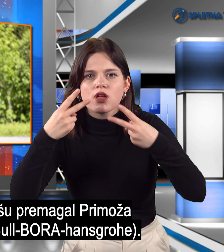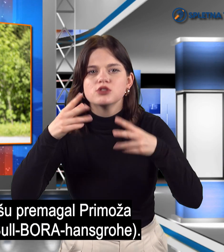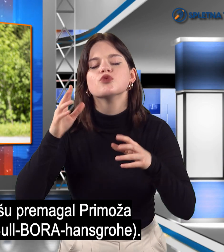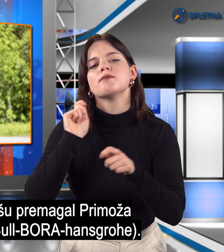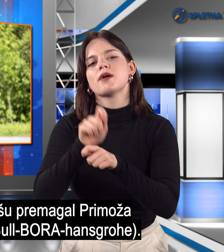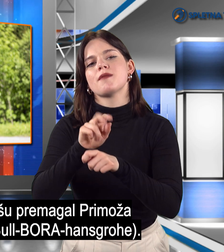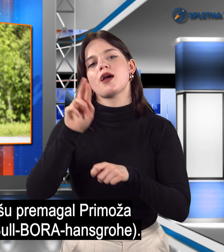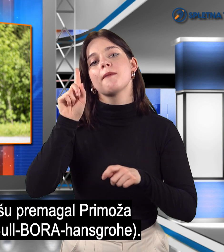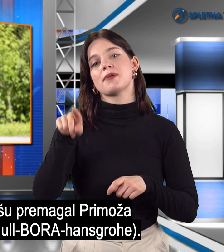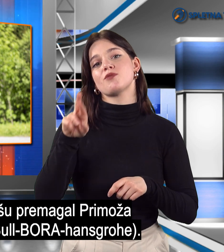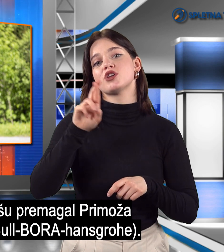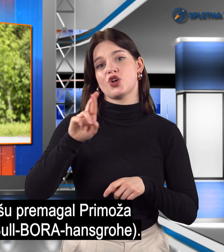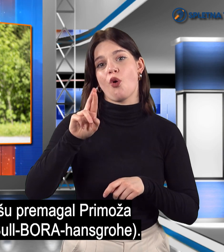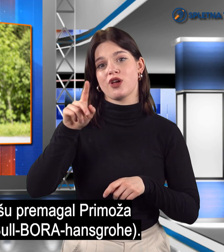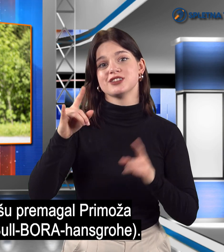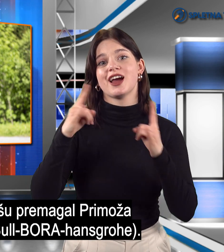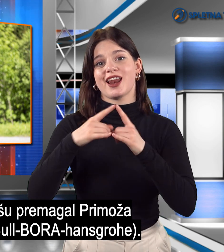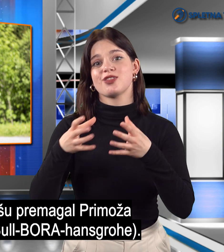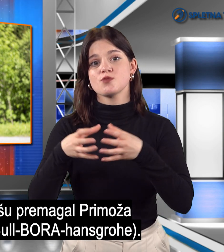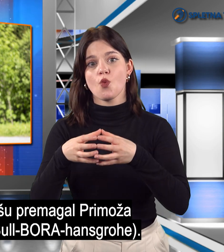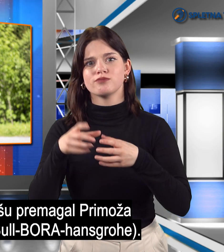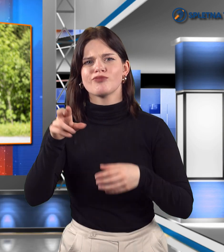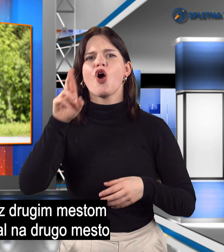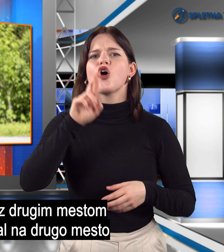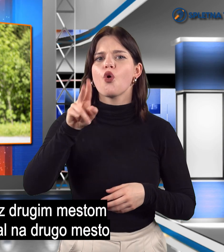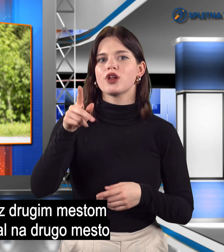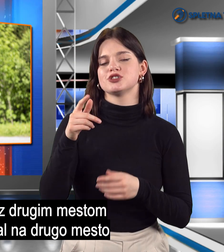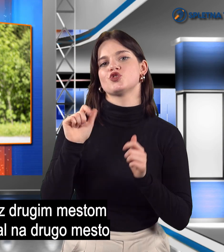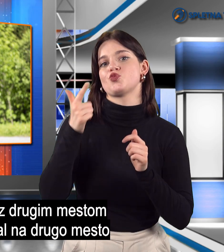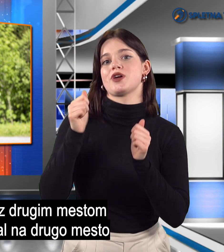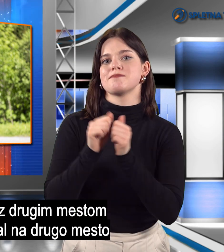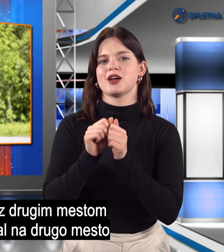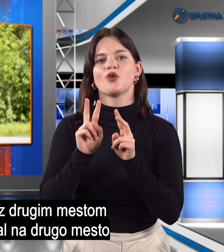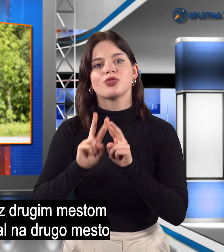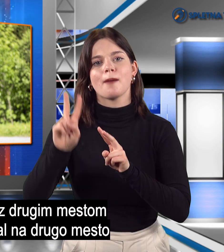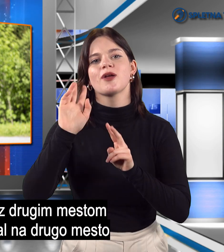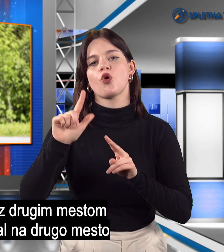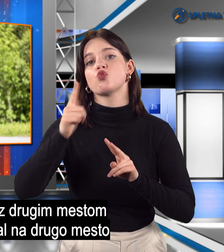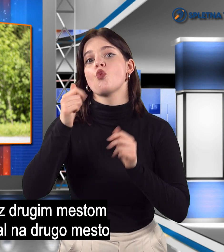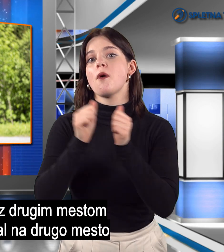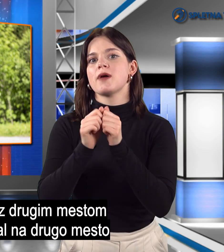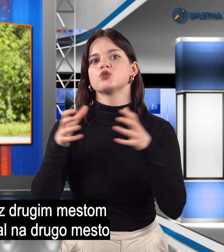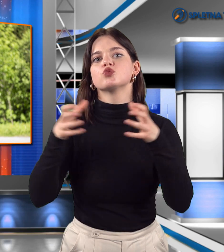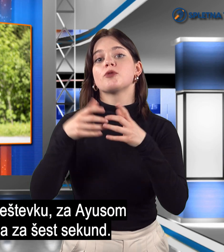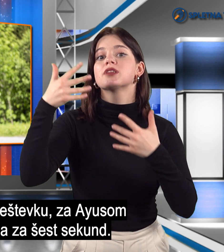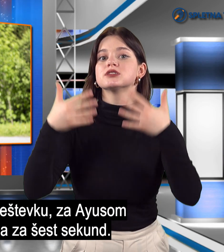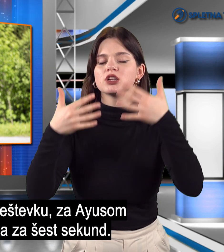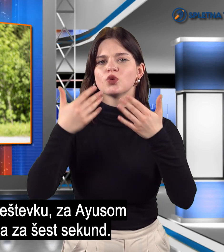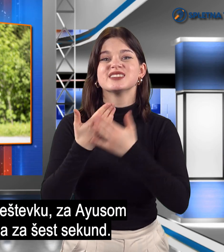Rogliča. Roglič je z drugim mestom napredoval na drugo mesto v skupnem seštevku. Za Ayusom pa